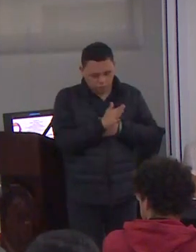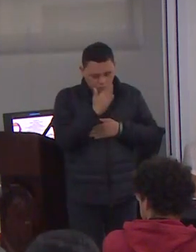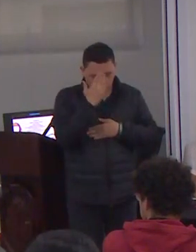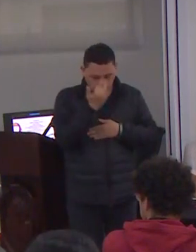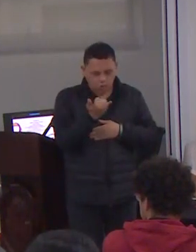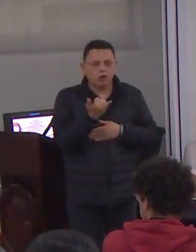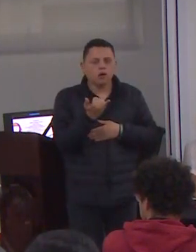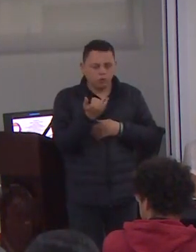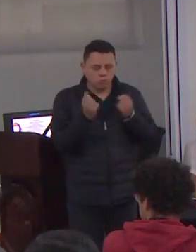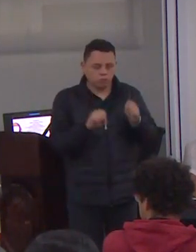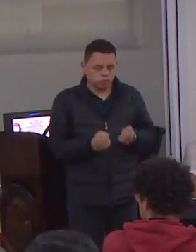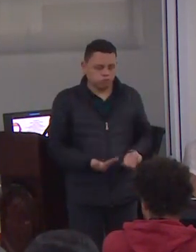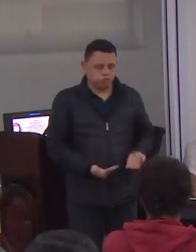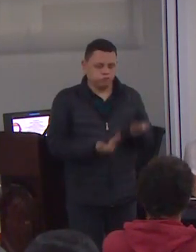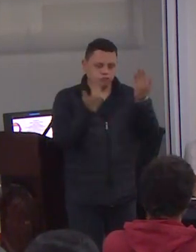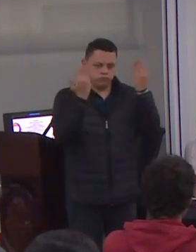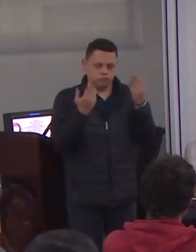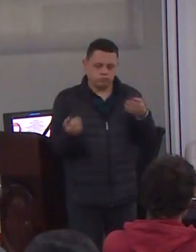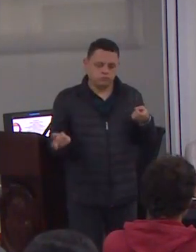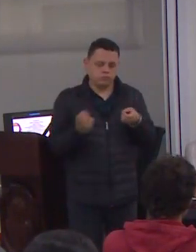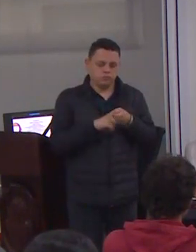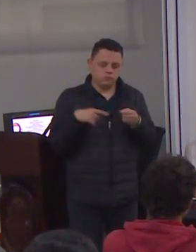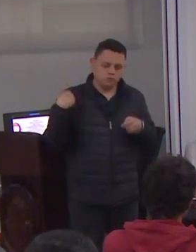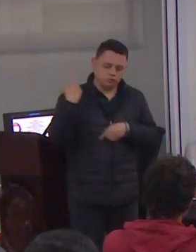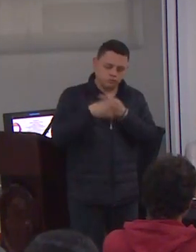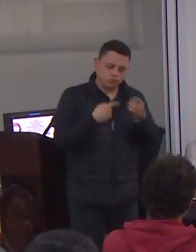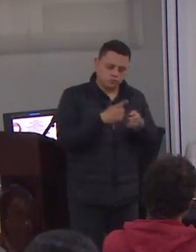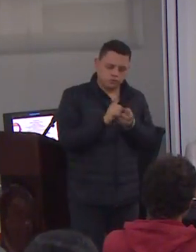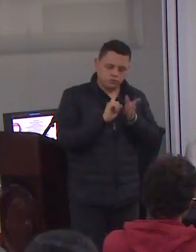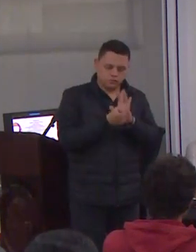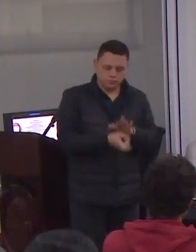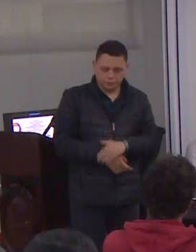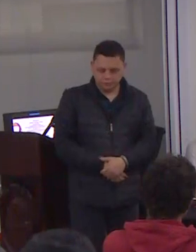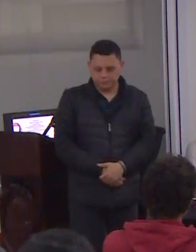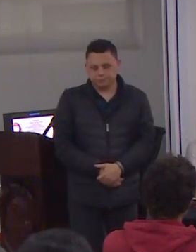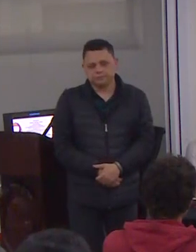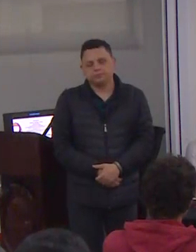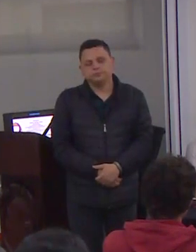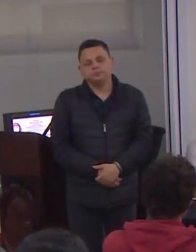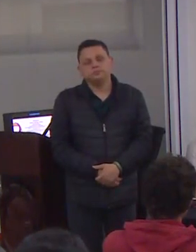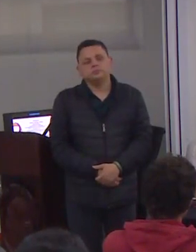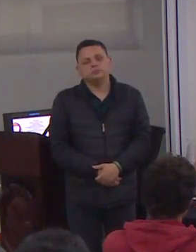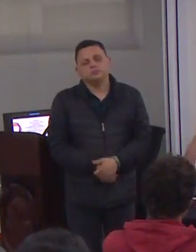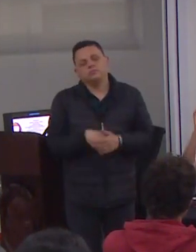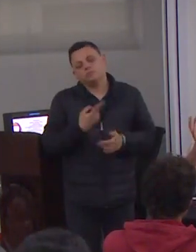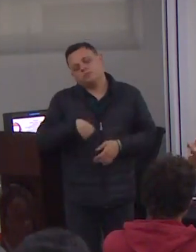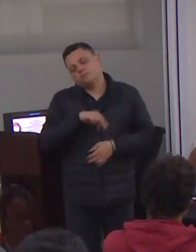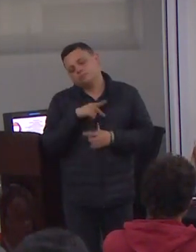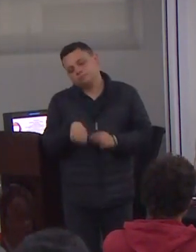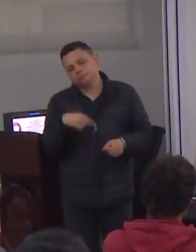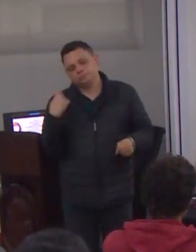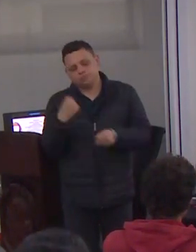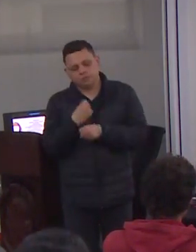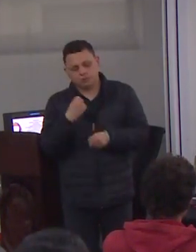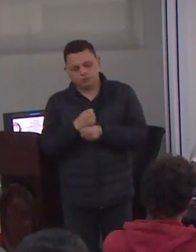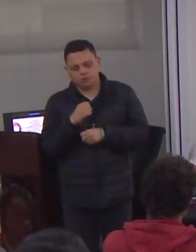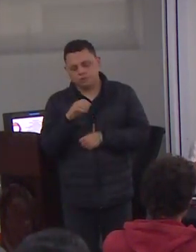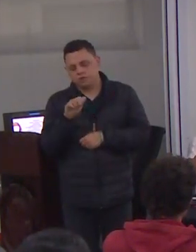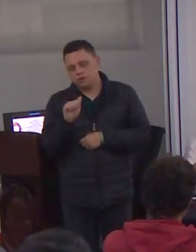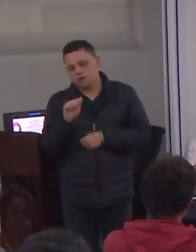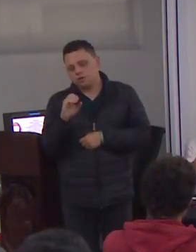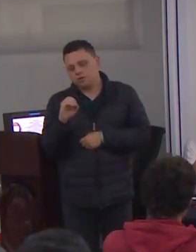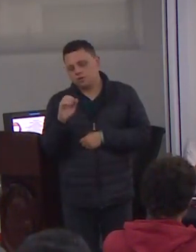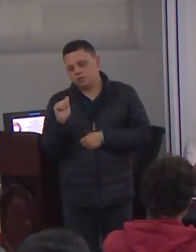se puede beneficiar también de estas trayectorias de electivas estamos trabajando también desde la universidad AOAT